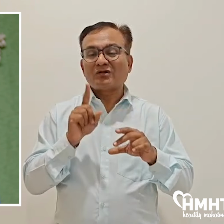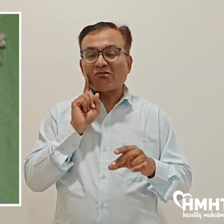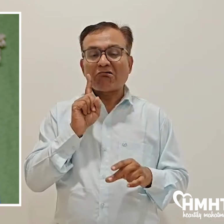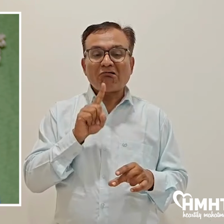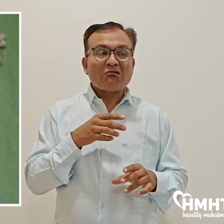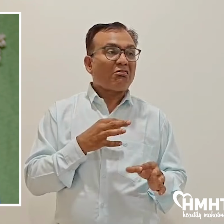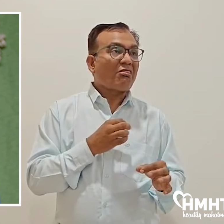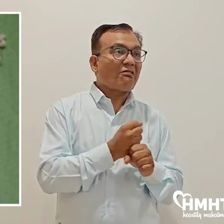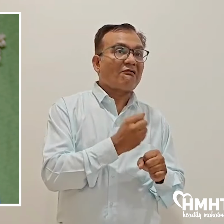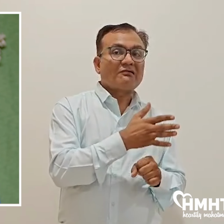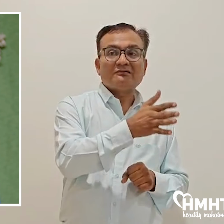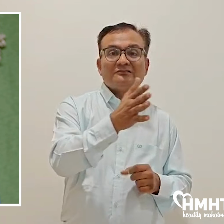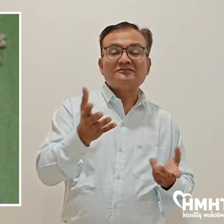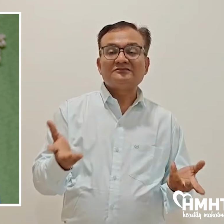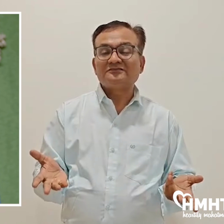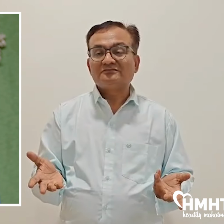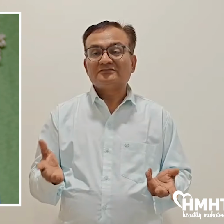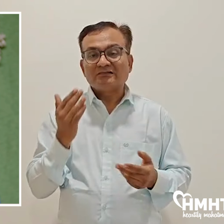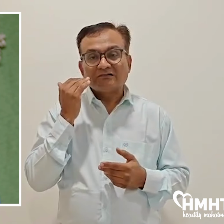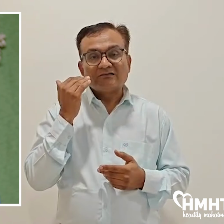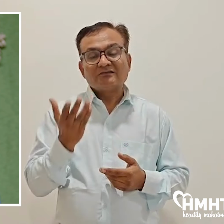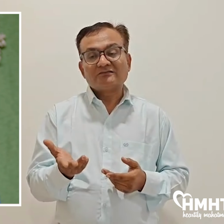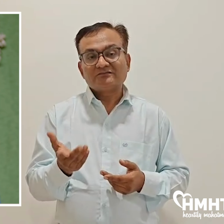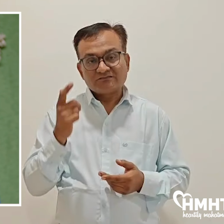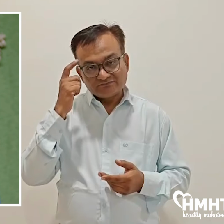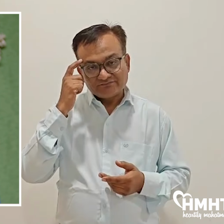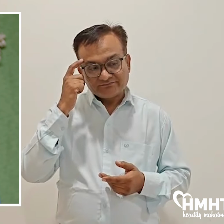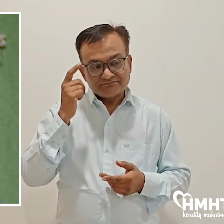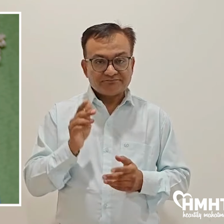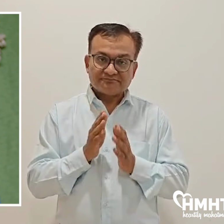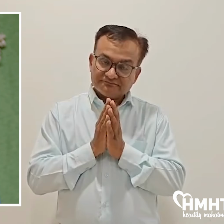ખોઈ નાખી, ઓહો નકામી ગઈ મારી જિંદગી, એવું રડવાનો વખત આવે પછી.